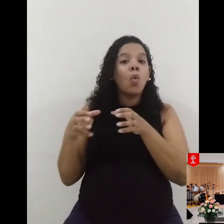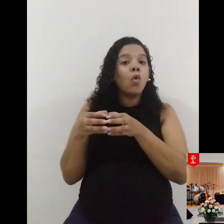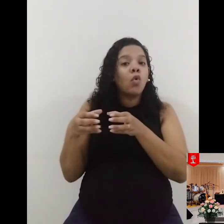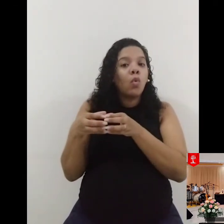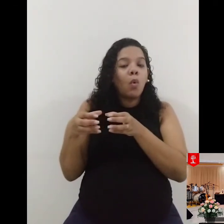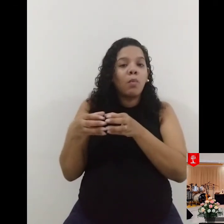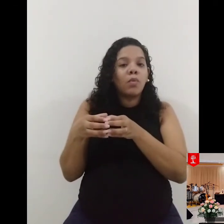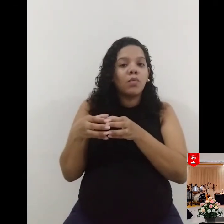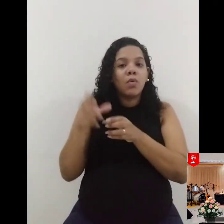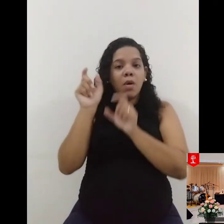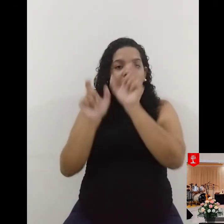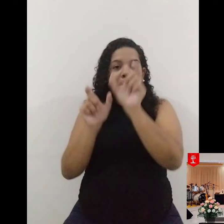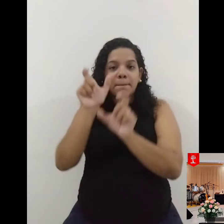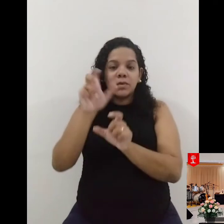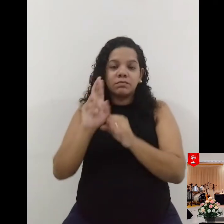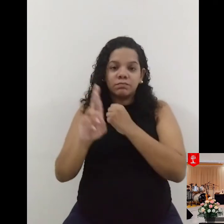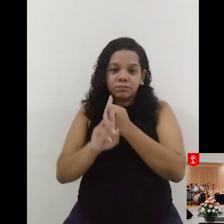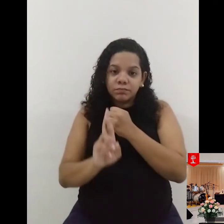eram